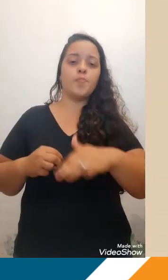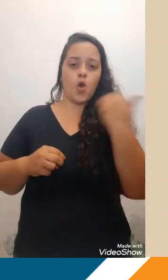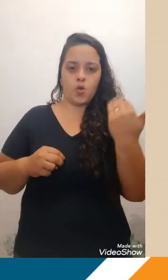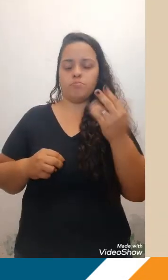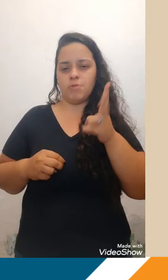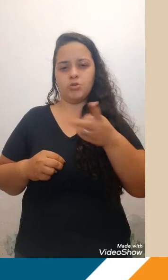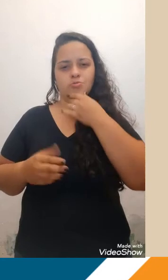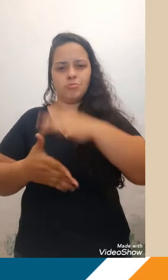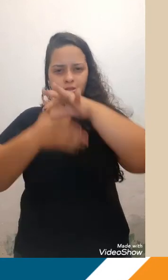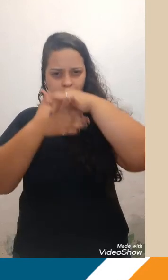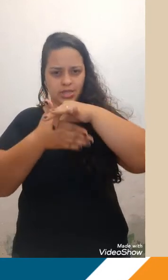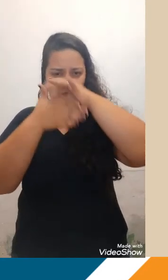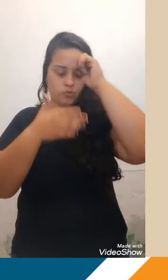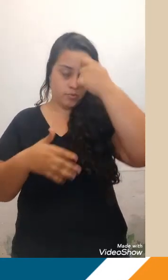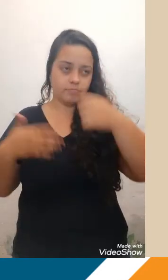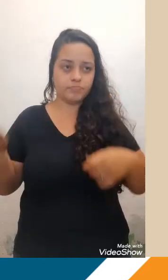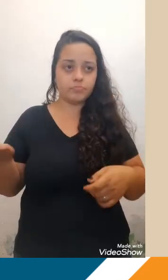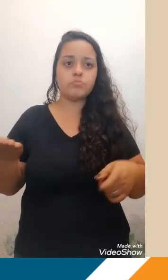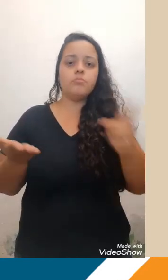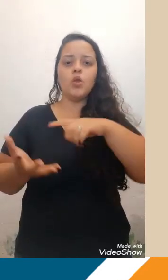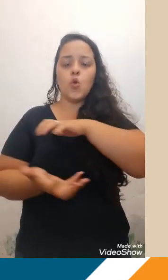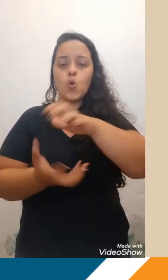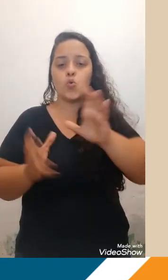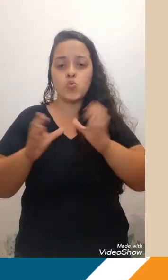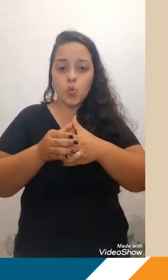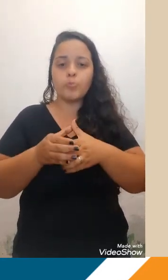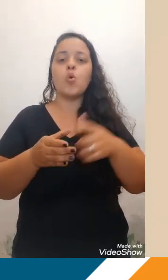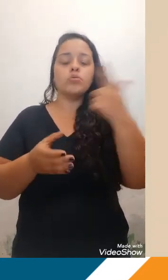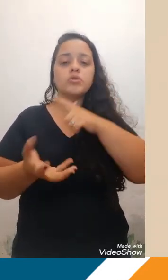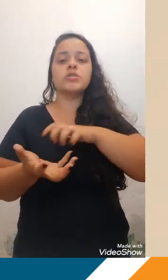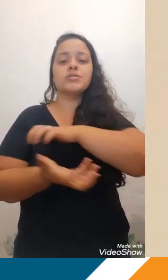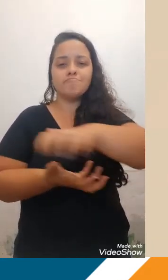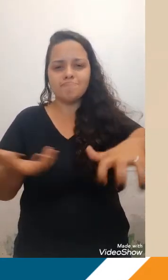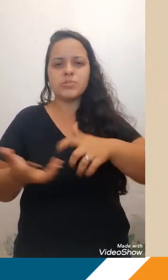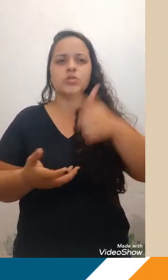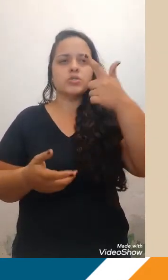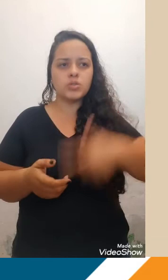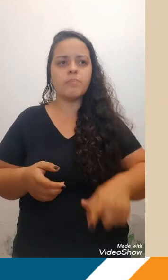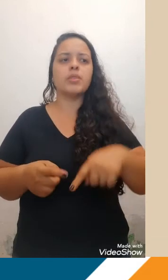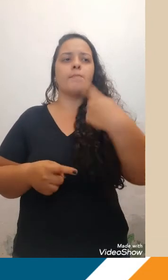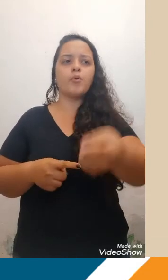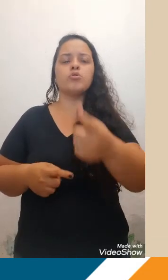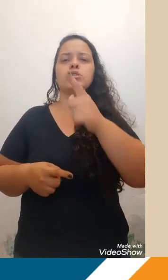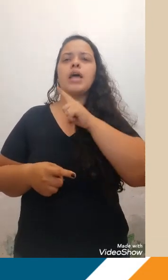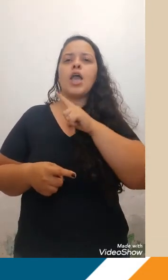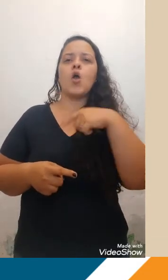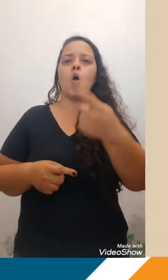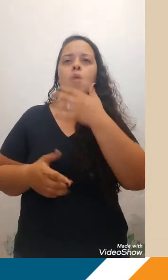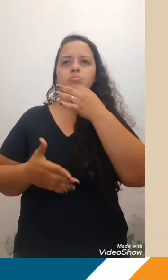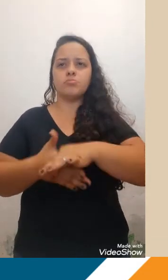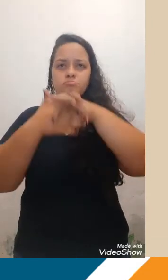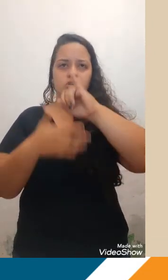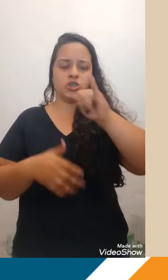tropas revolucionárias, formadas por negros escravizados e libertos, foi reorganizada e liderada por Jean-Jacques Dessalines, que